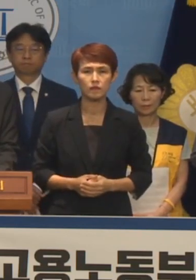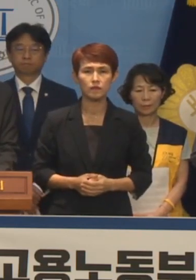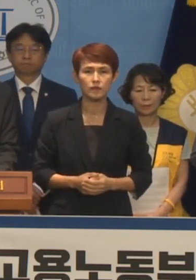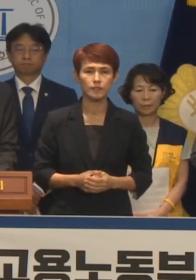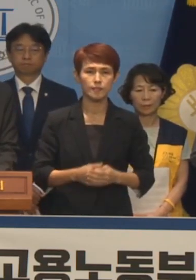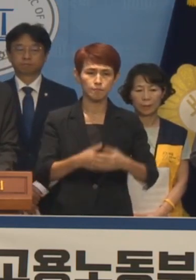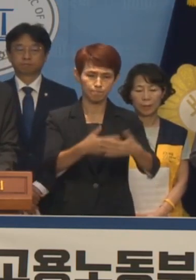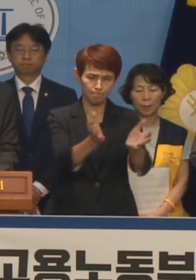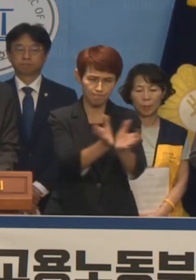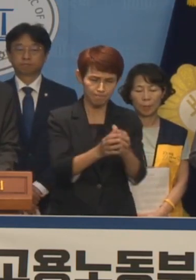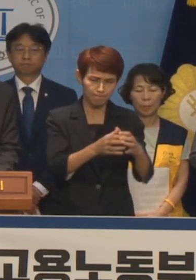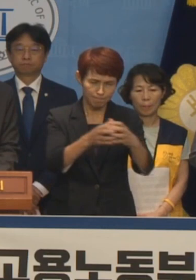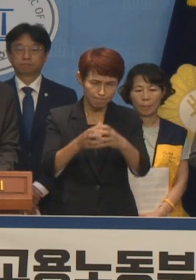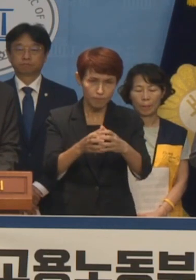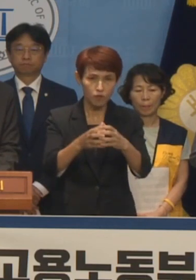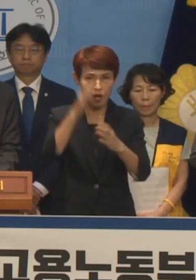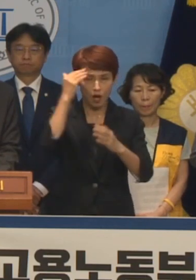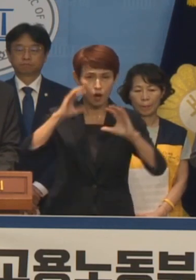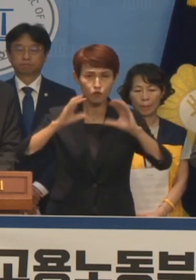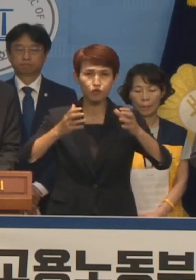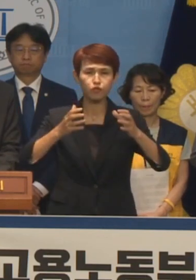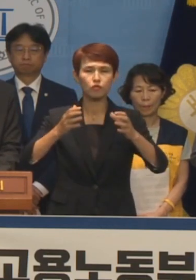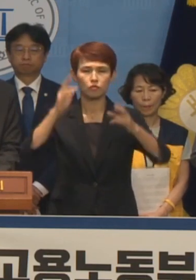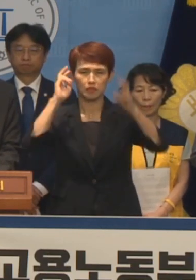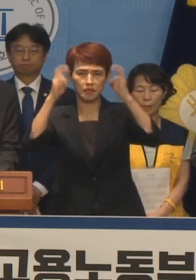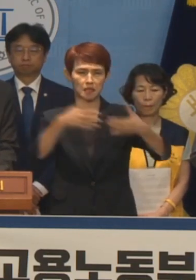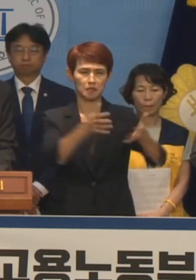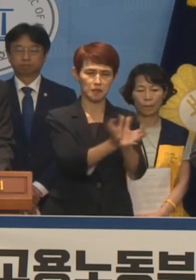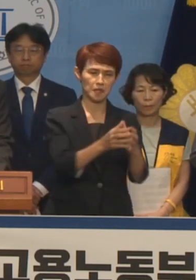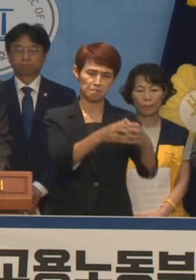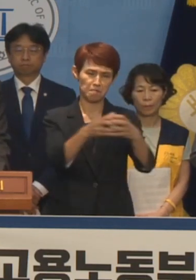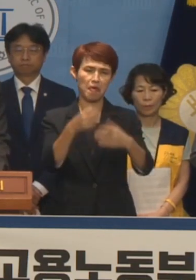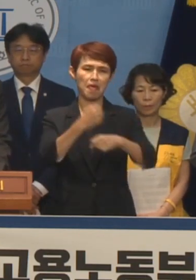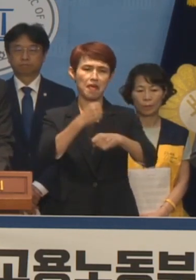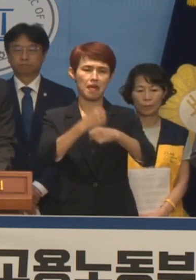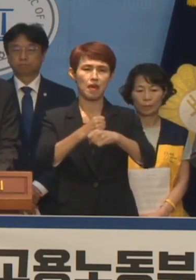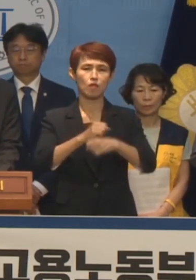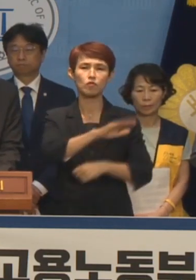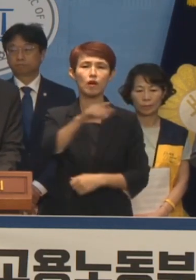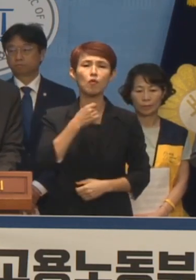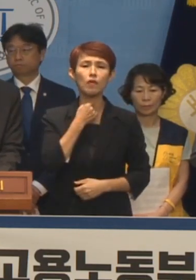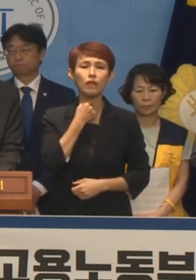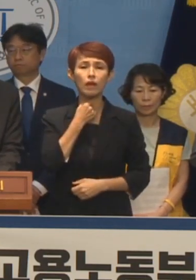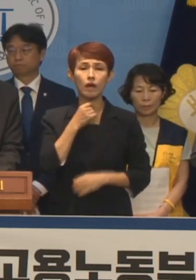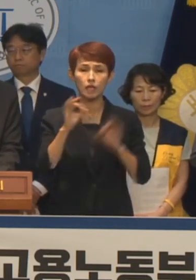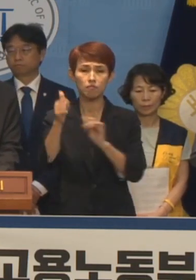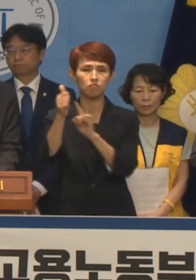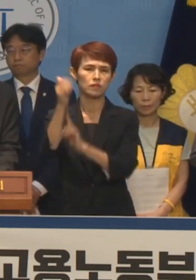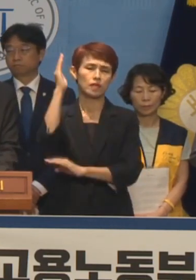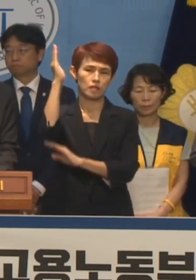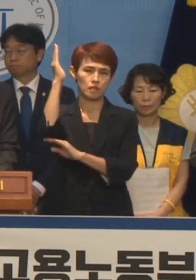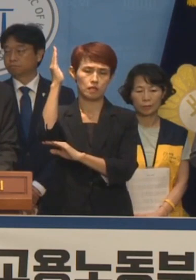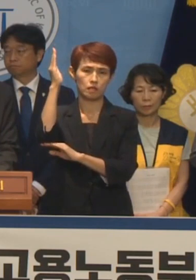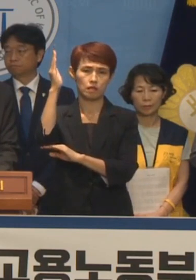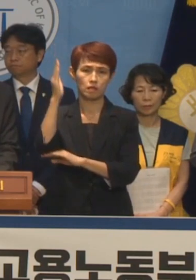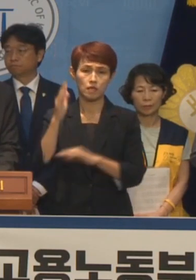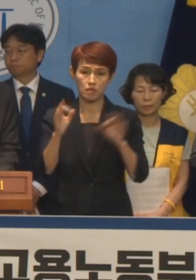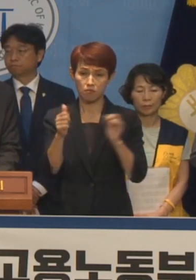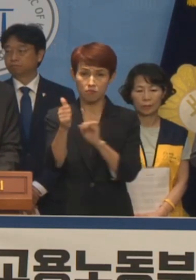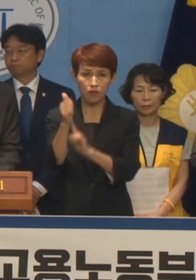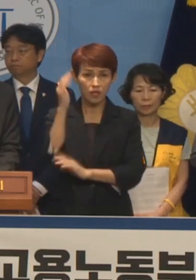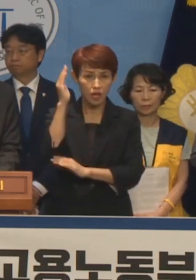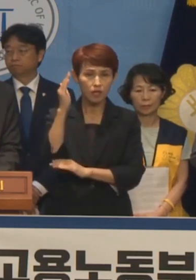발전해 나가는 대한민국이 우리가 바라는 것이라고 김문수 후보는 최근 언론을 향해 말했습니다. 하지만 김문수 후보가